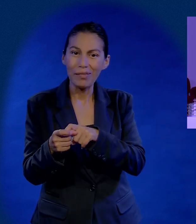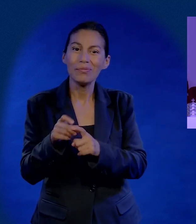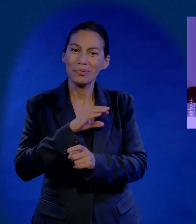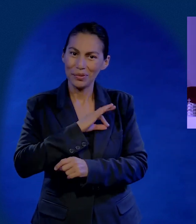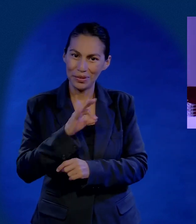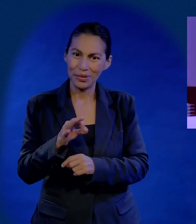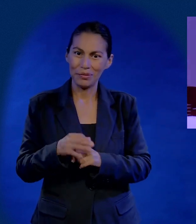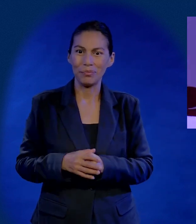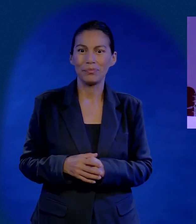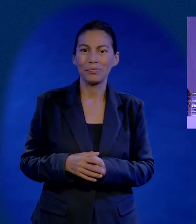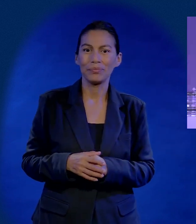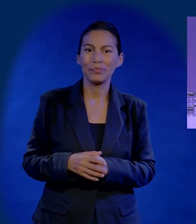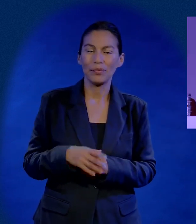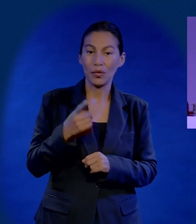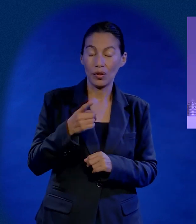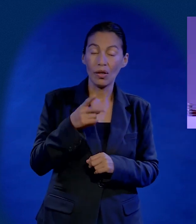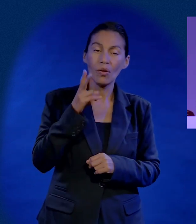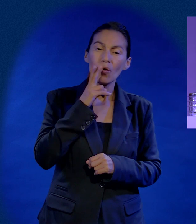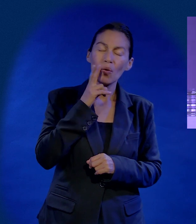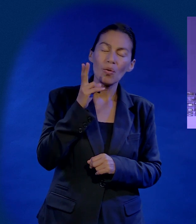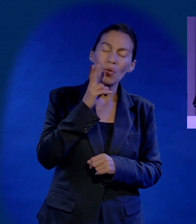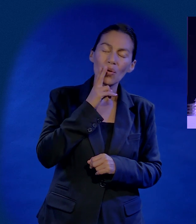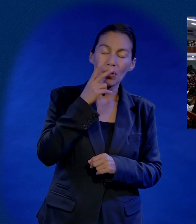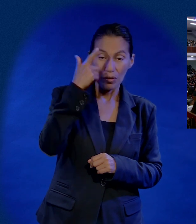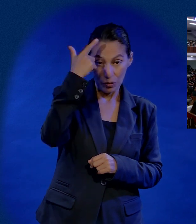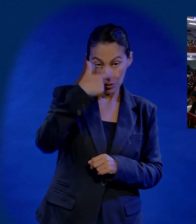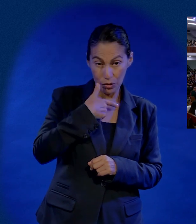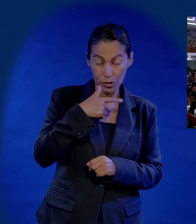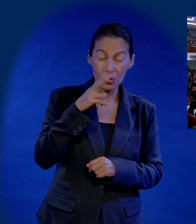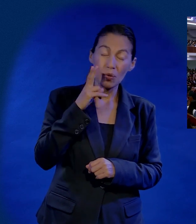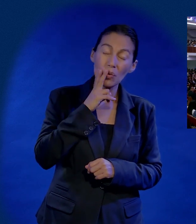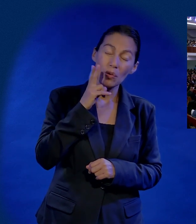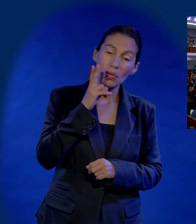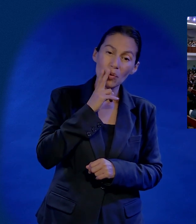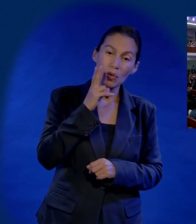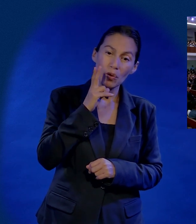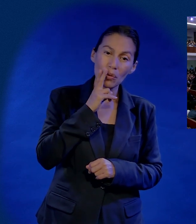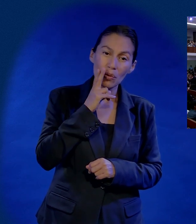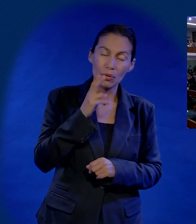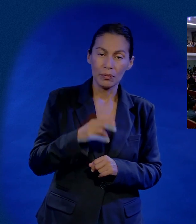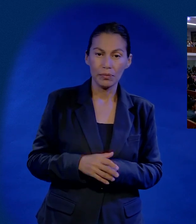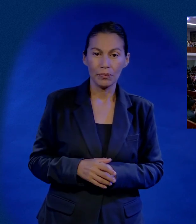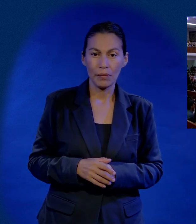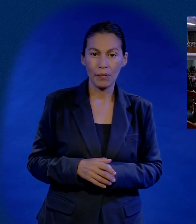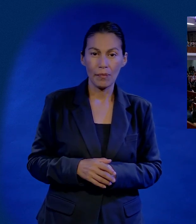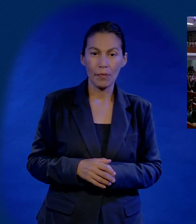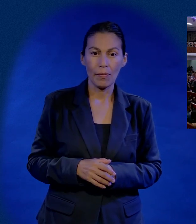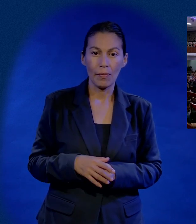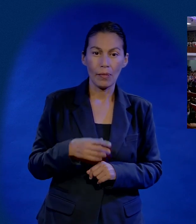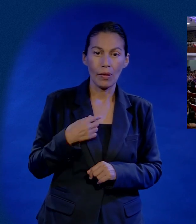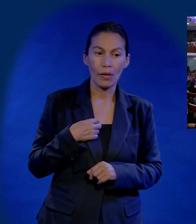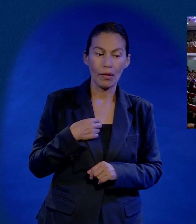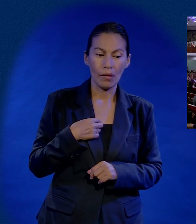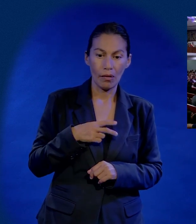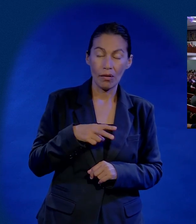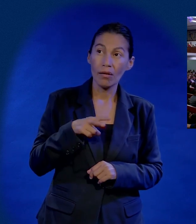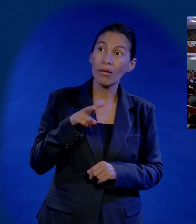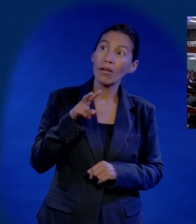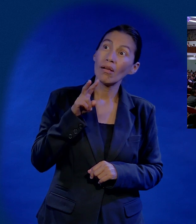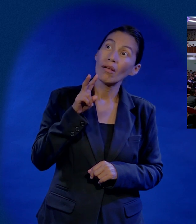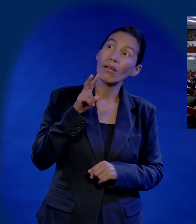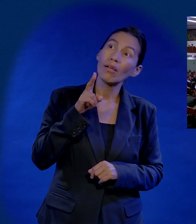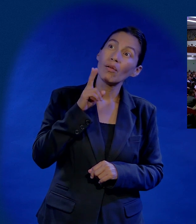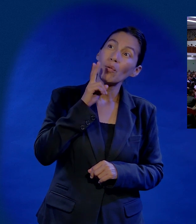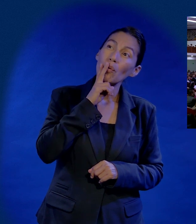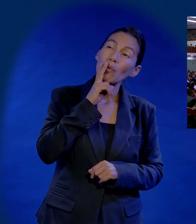pertenecer al grupo. Una de las cosas que ellos hacían era ponerse a fumar en las noches. Y yo recuerdo que al mirarlos